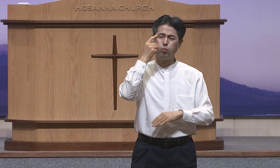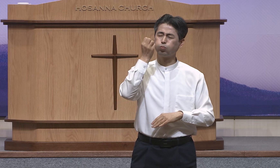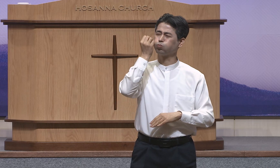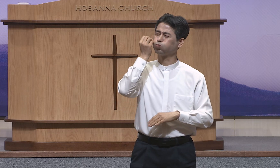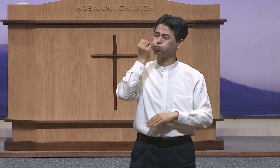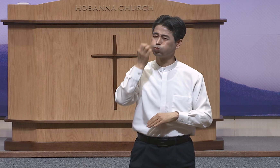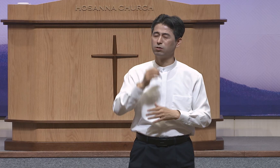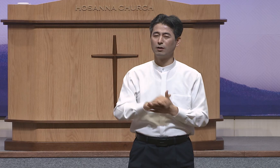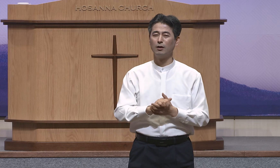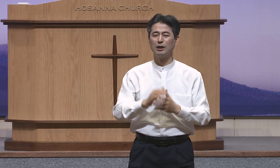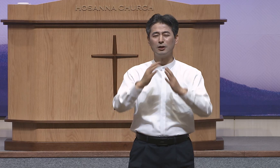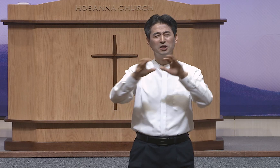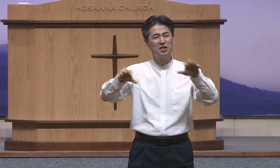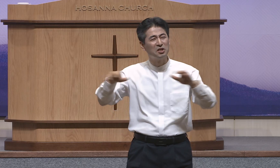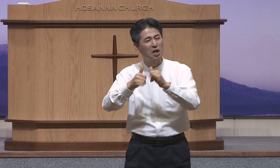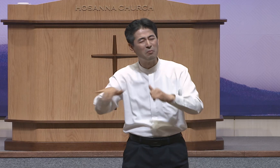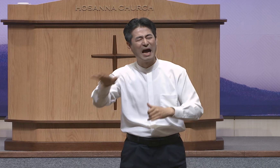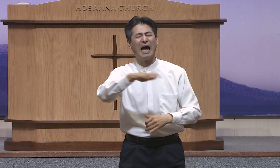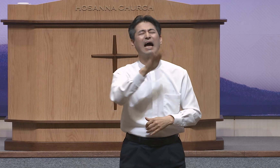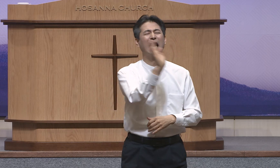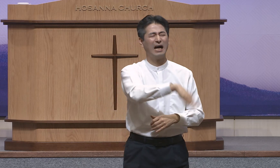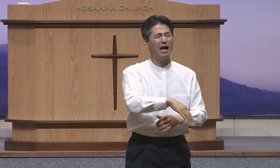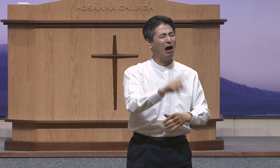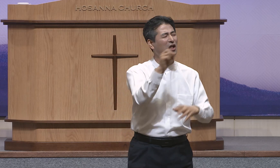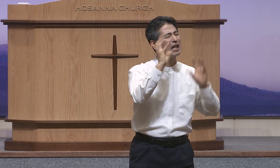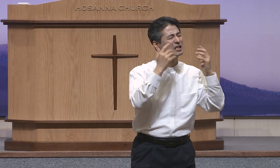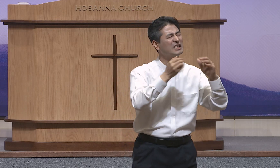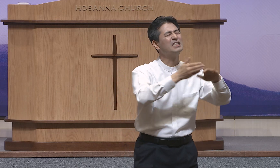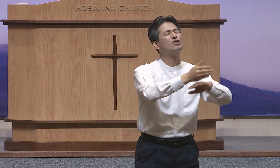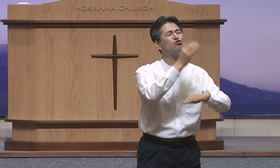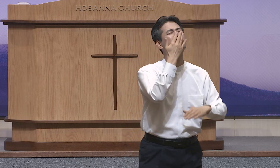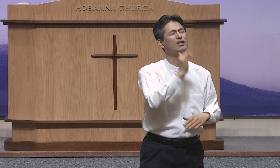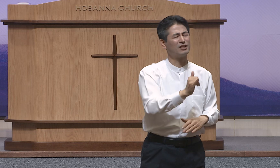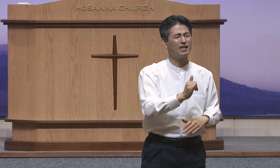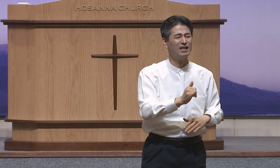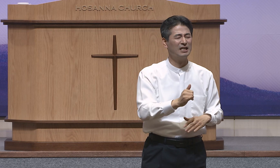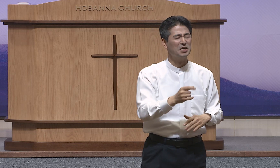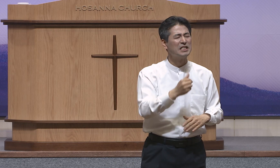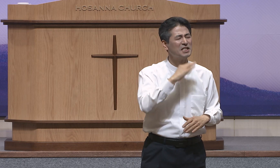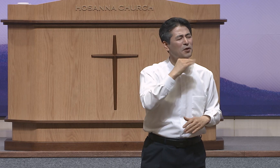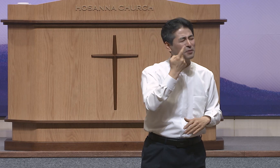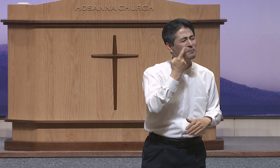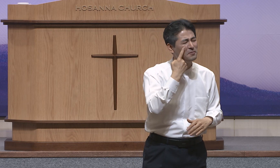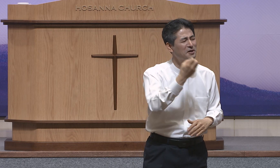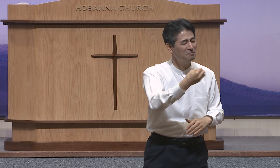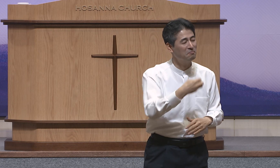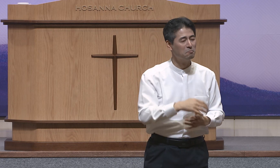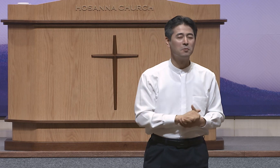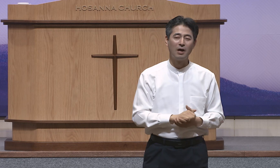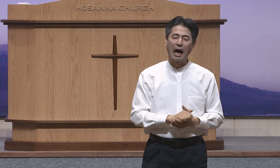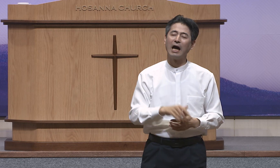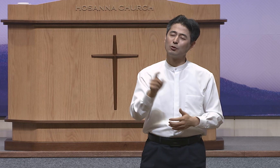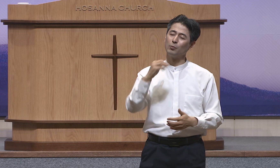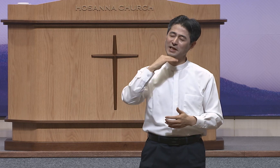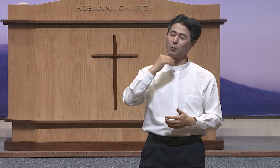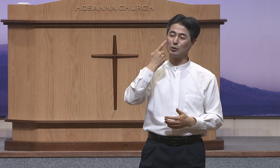제가 말을 잘 하지 못하는 것을 보면서 사람들이 어린이마다 사람마다 다 차이가 있으니까